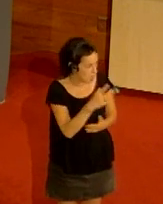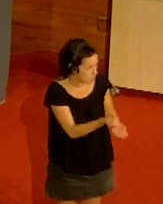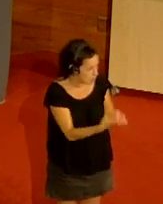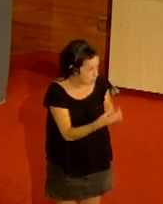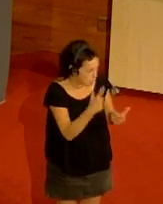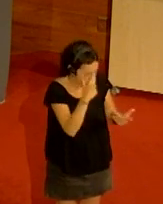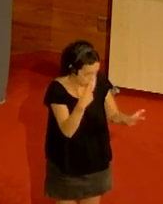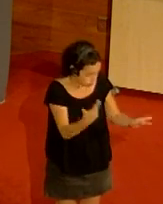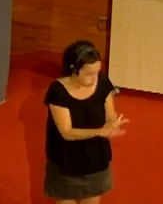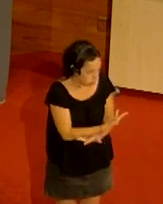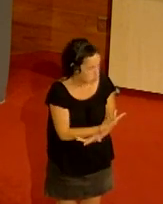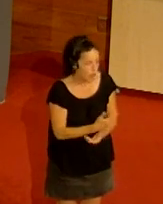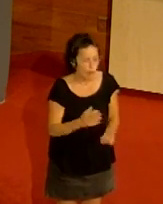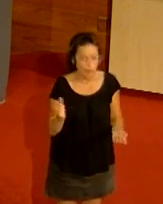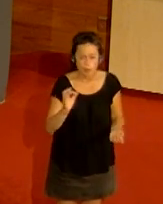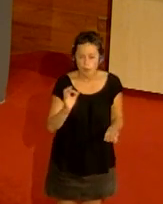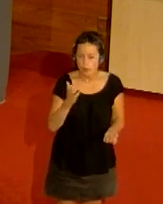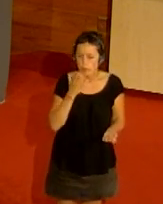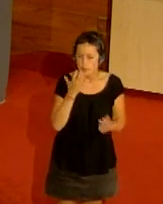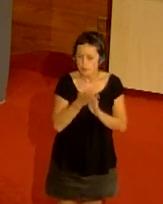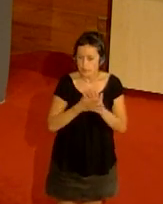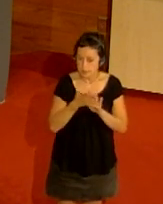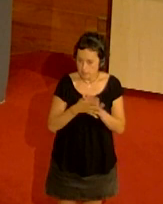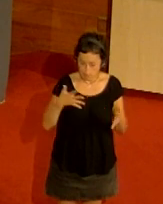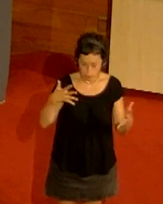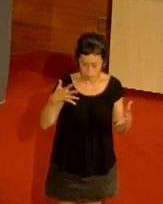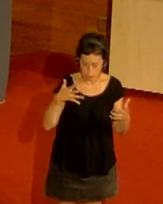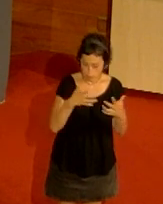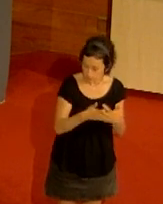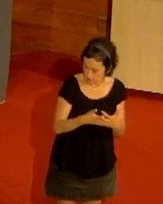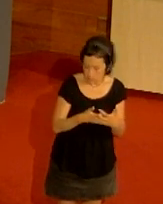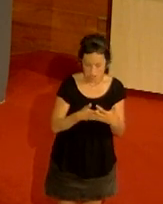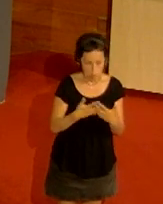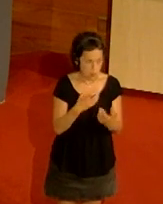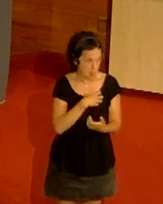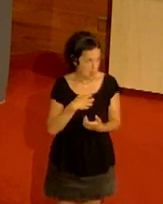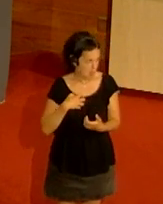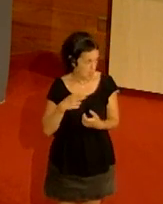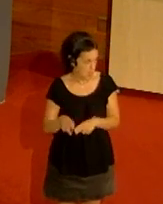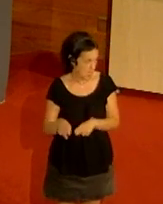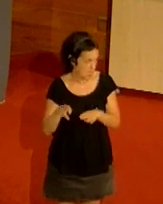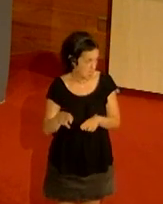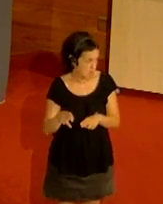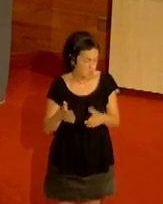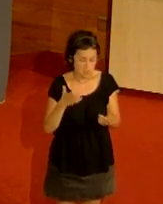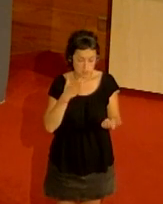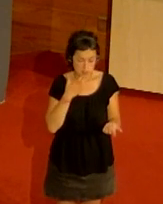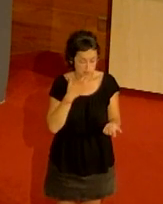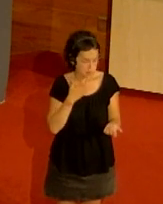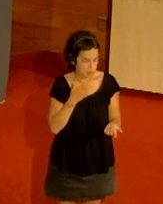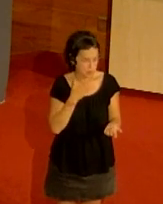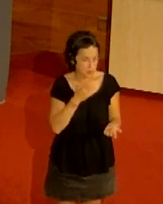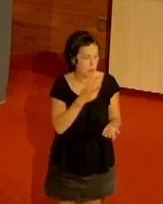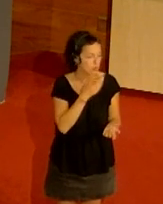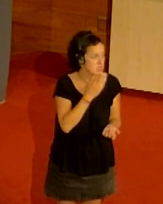no? O por ejemplo, ¿no? Si hablamos del tema de la guerra y de la banca armada, que la gente tenga su dinero en el Santander